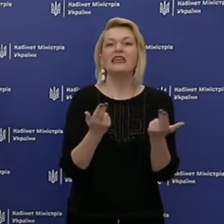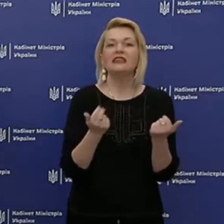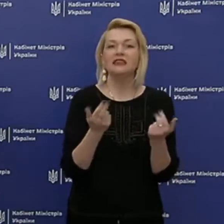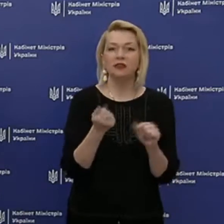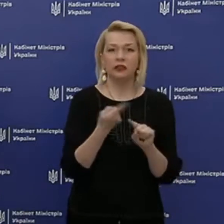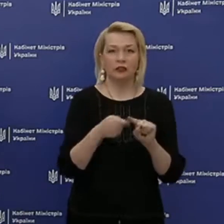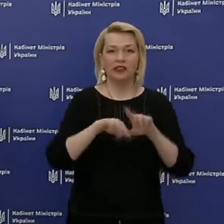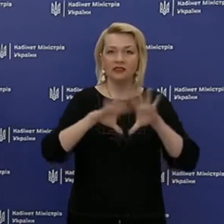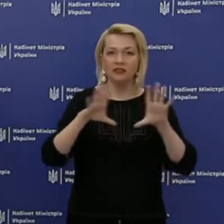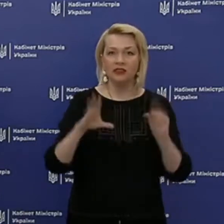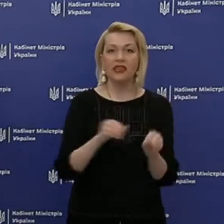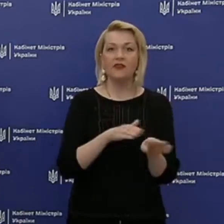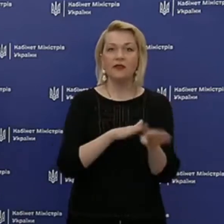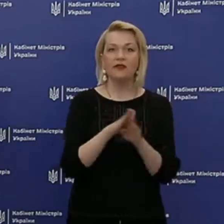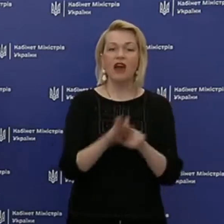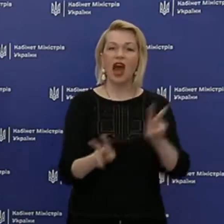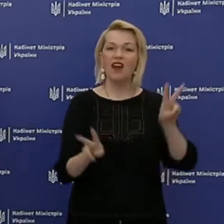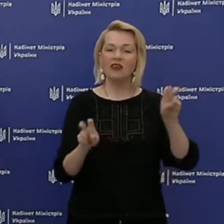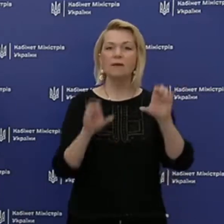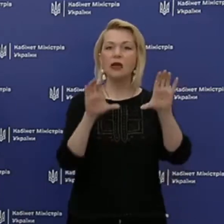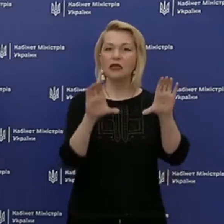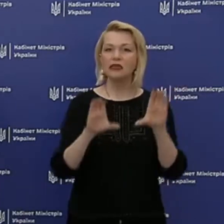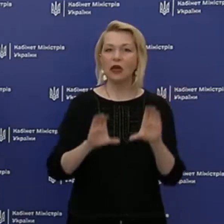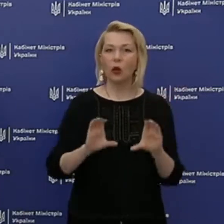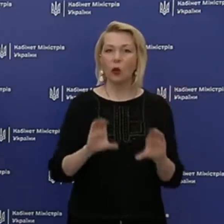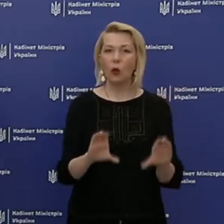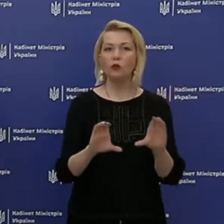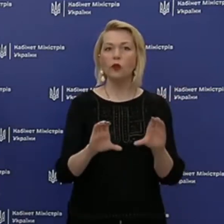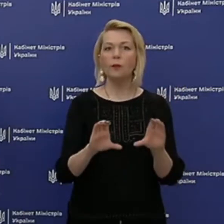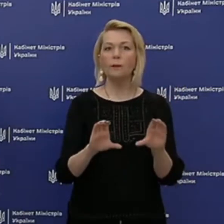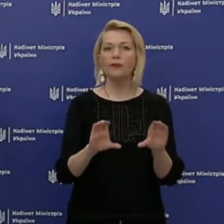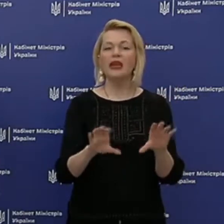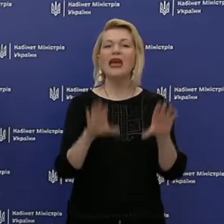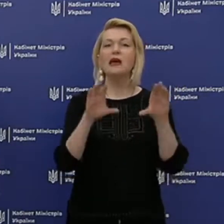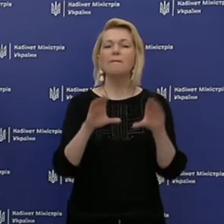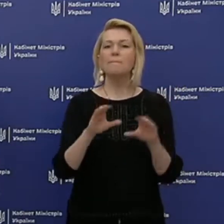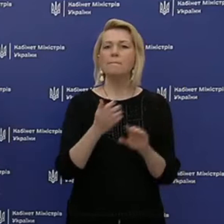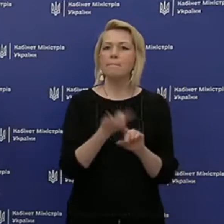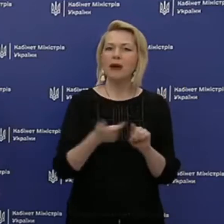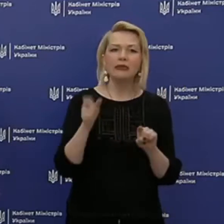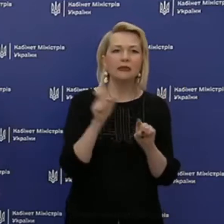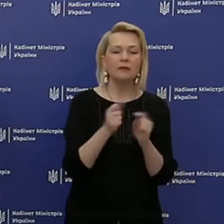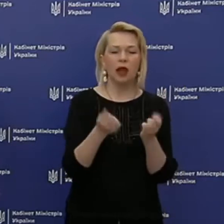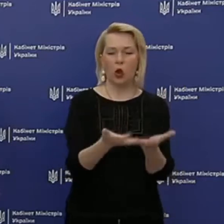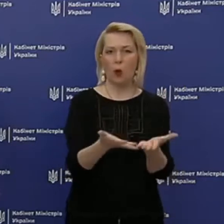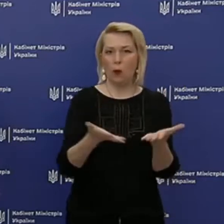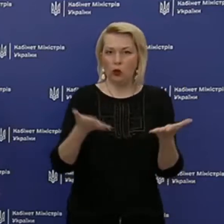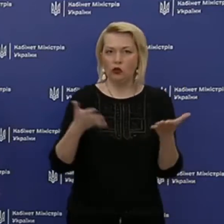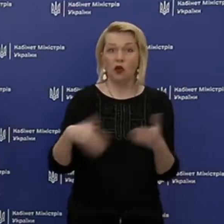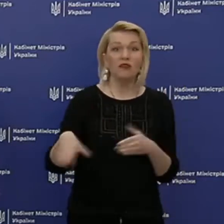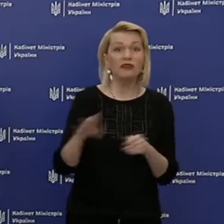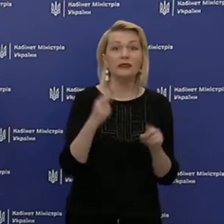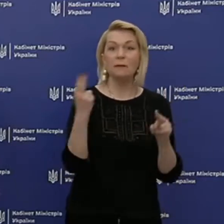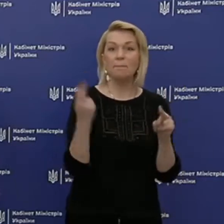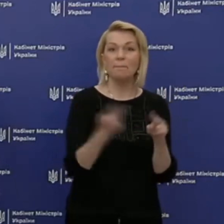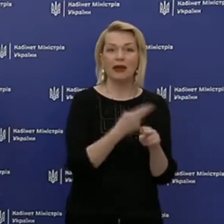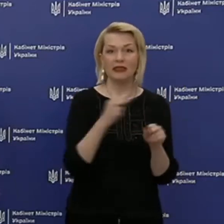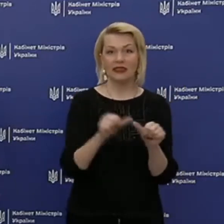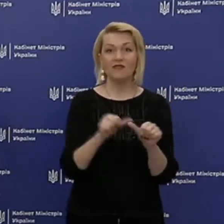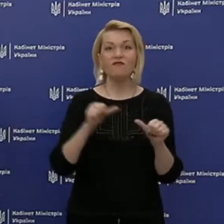це відбувалось максимально в рамках закону, максимально прозоро. Всі без